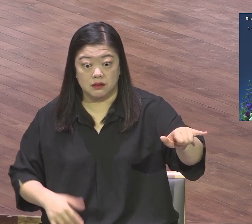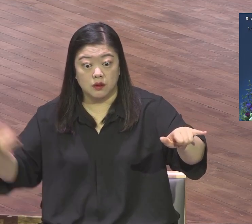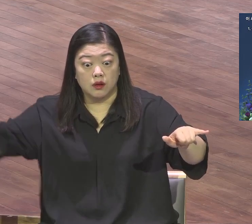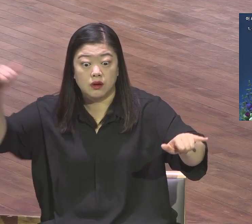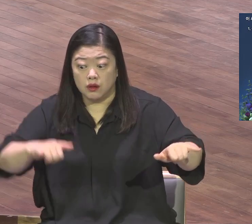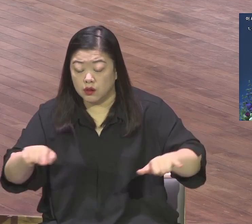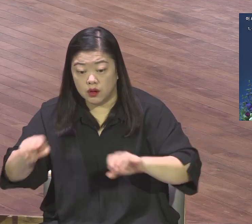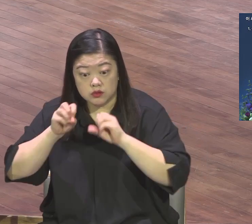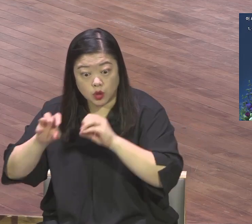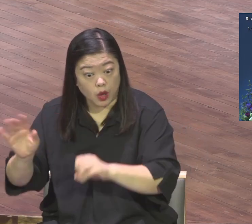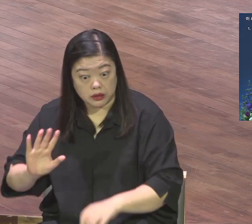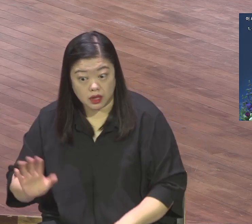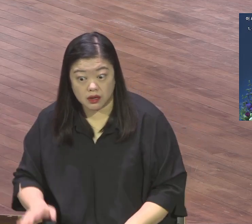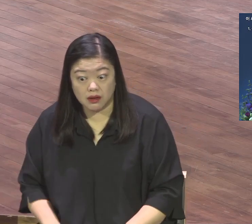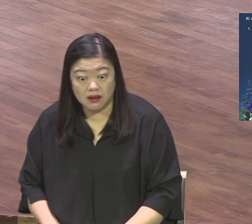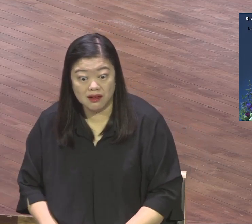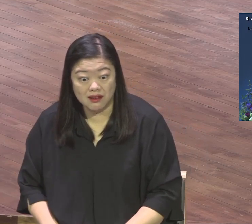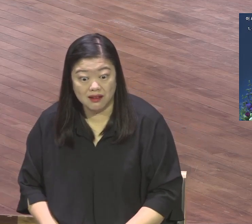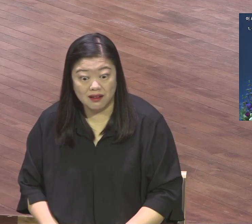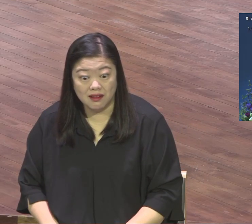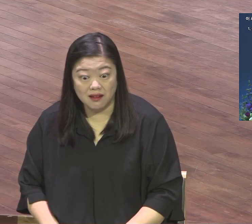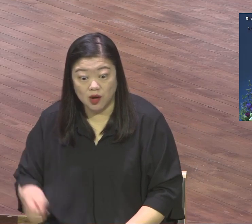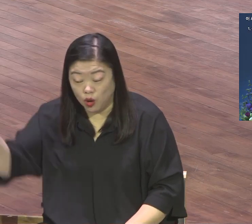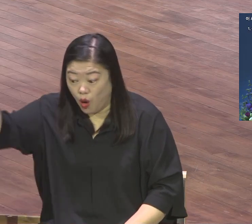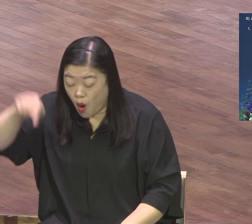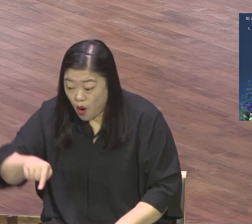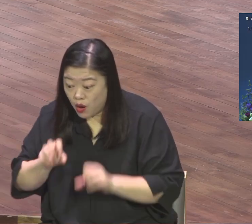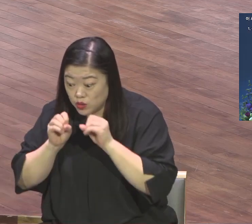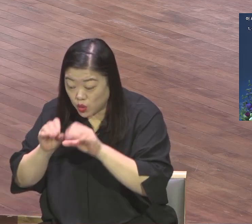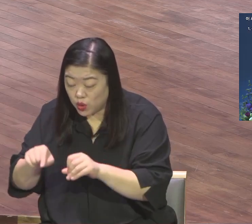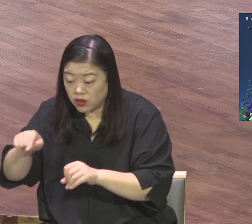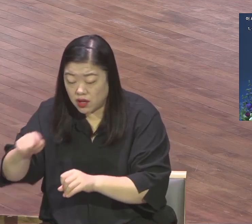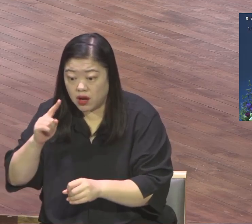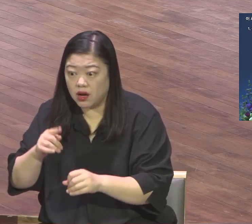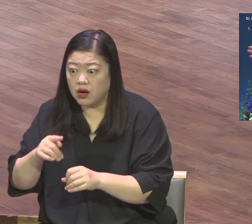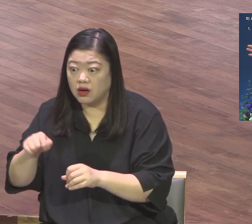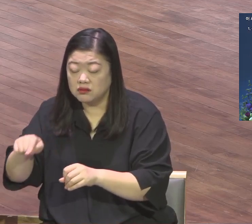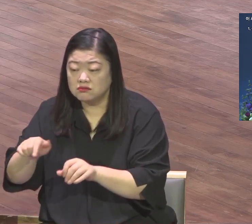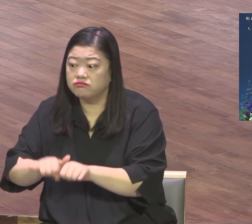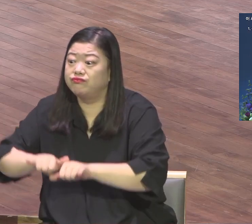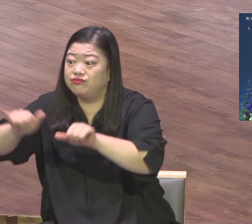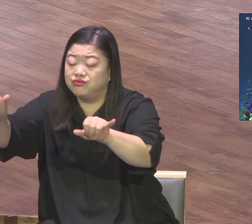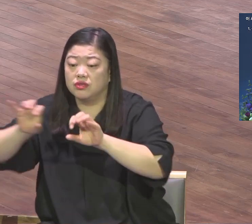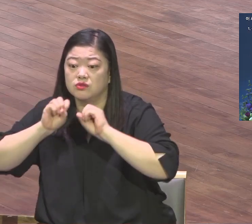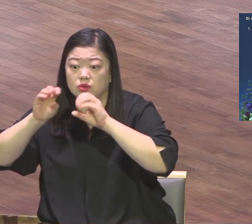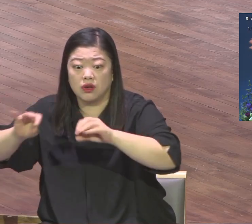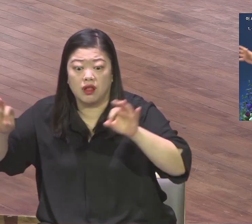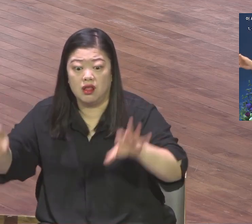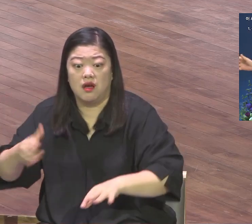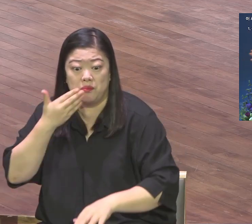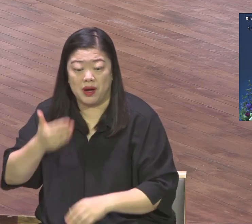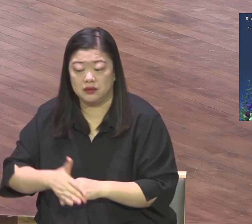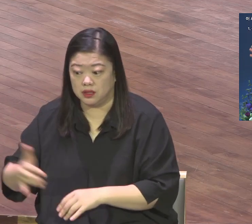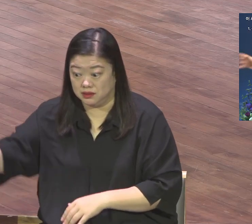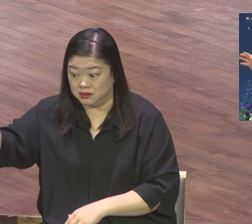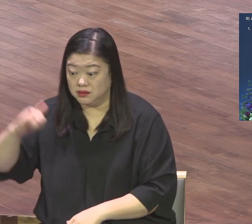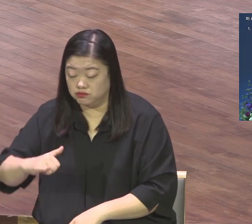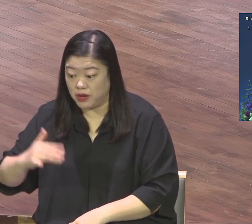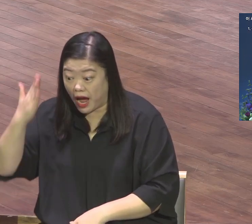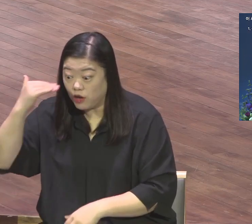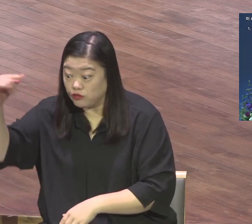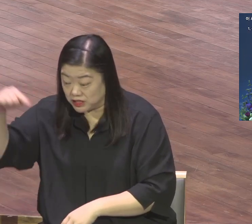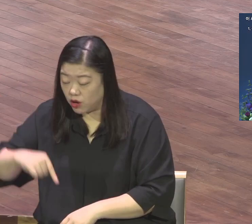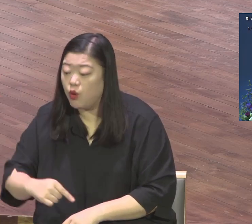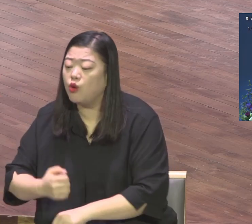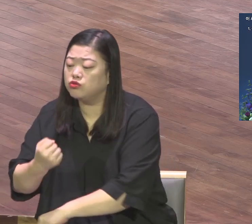있는데 청년들이 앞장서가지고 그냥 말로 막 그냥 저 뭐 어? 서울의 중요한 큰 도시 와다